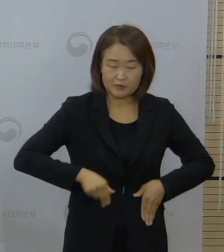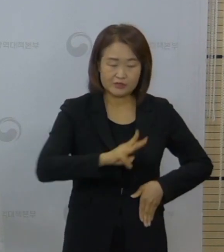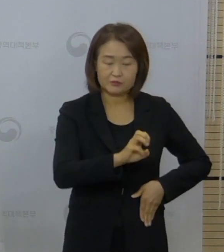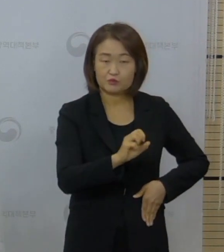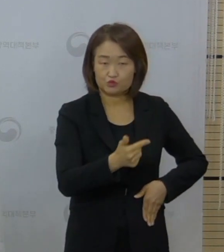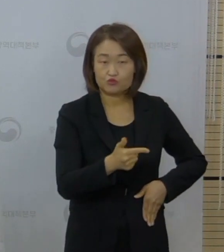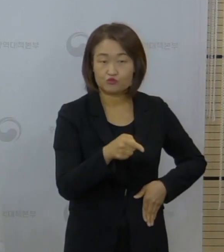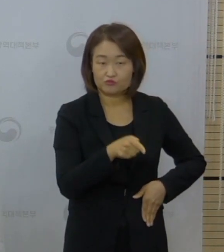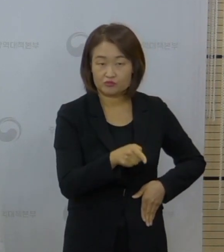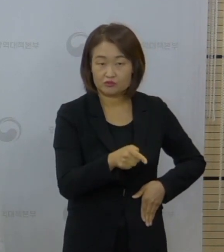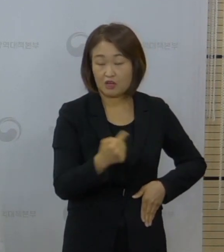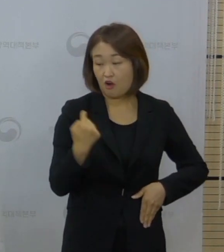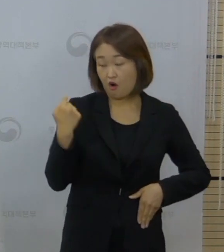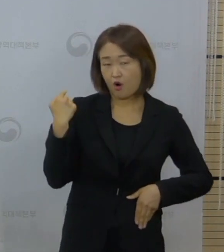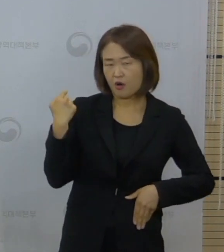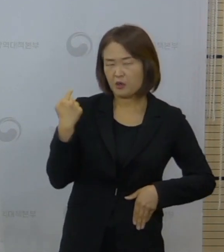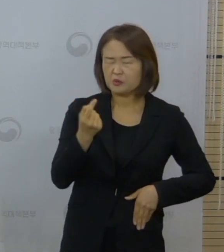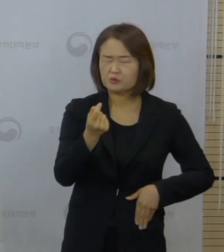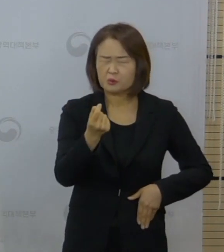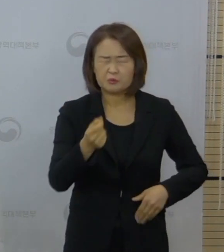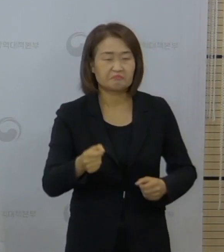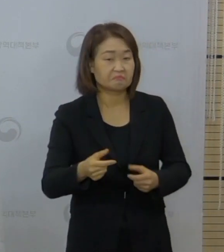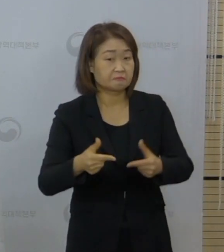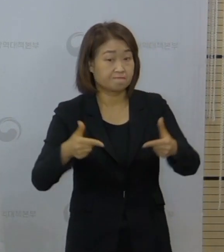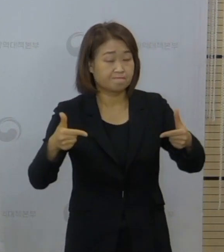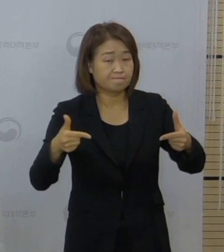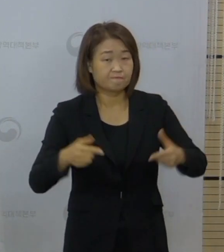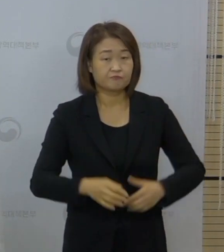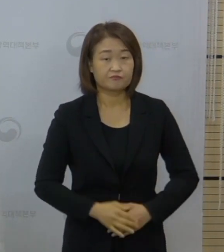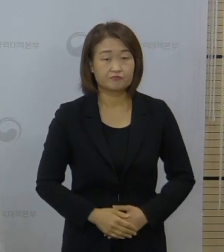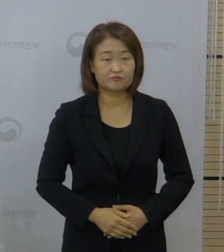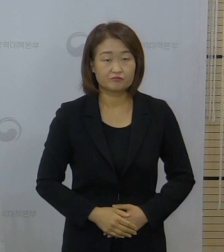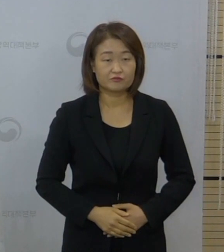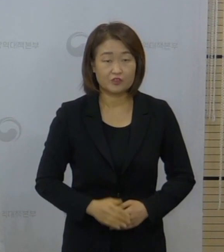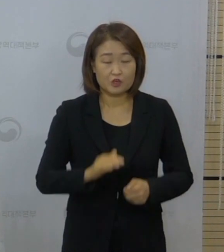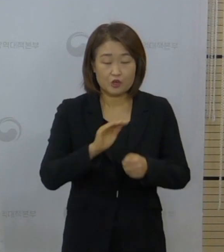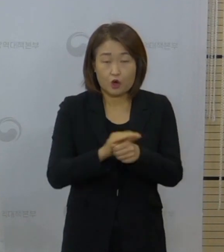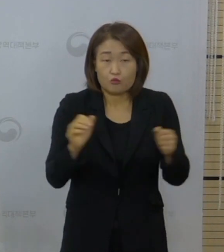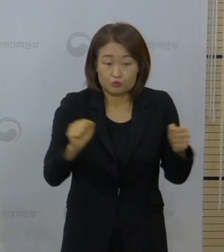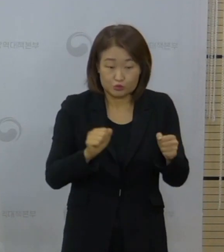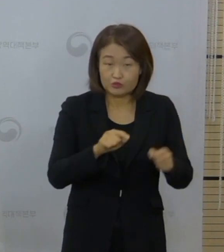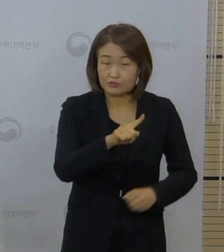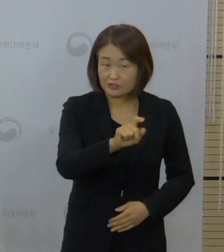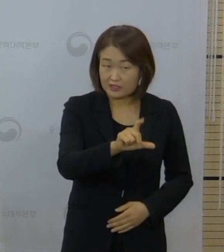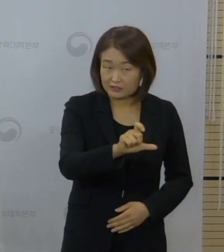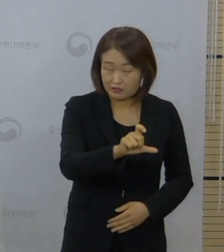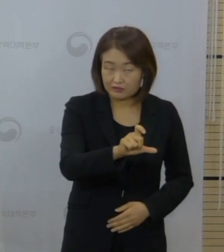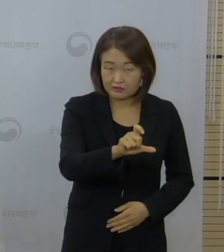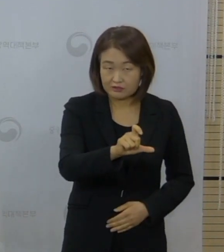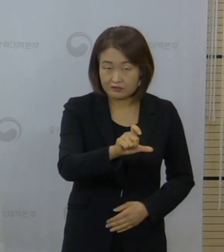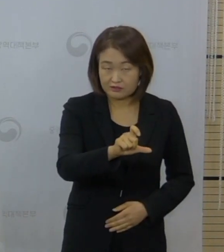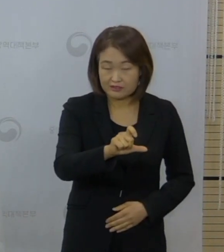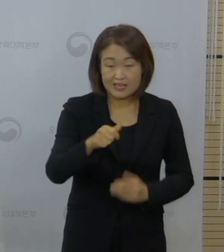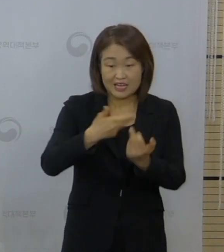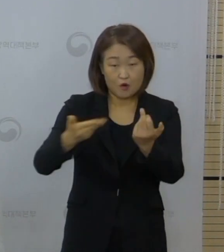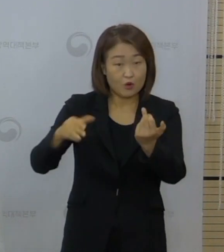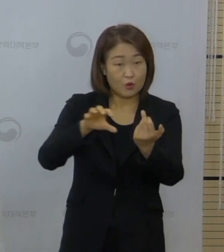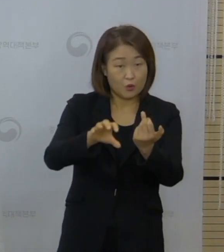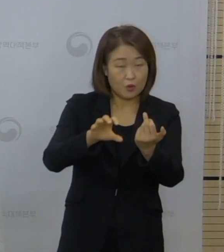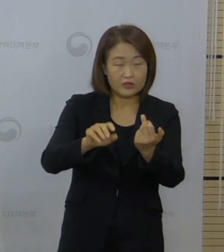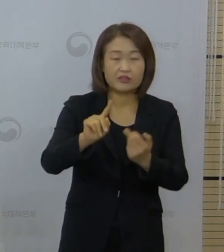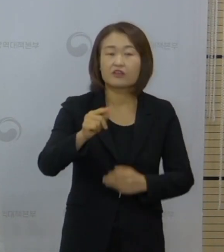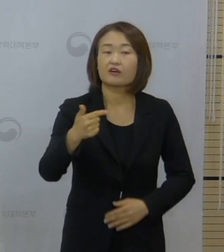36명으로 어제보다 다소 증가하였고 경북권은 15명, 그리고 강원은